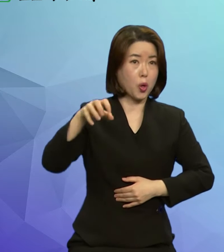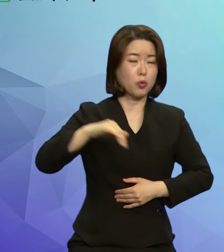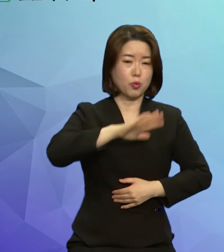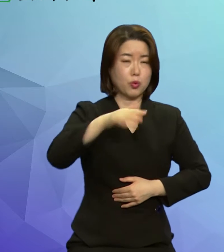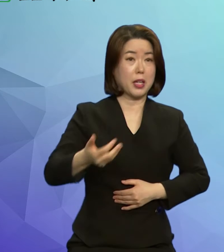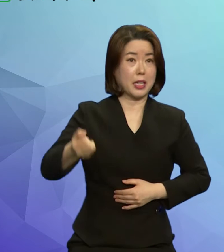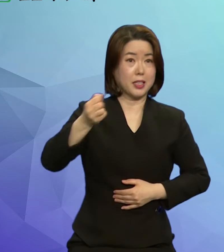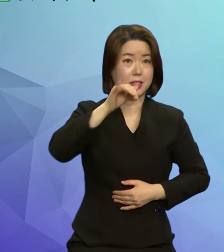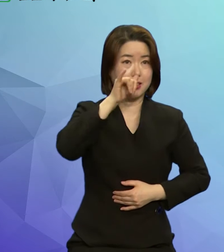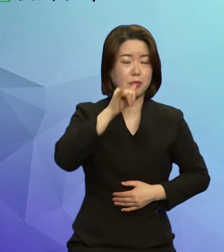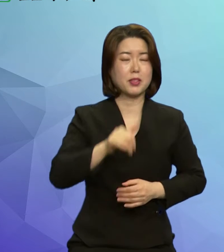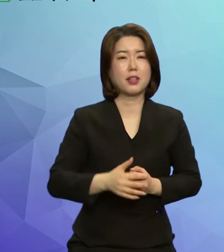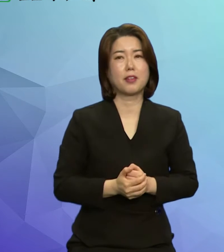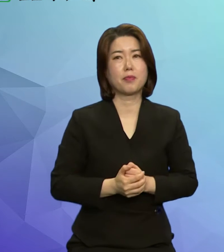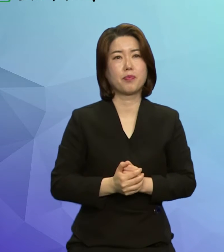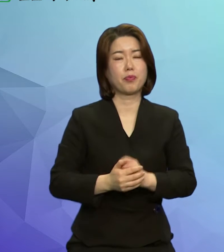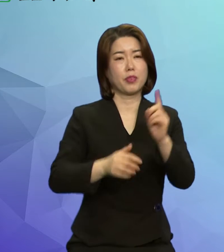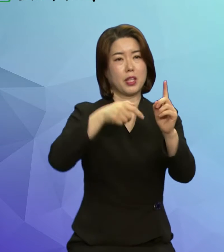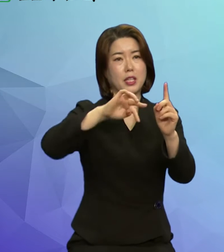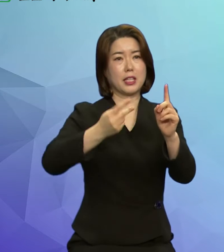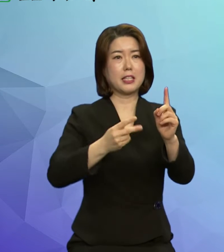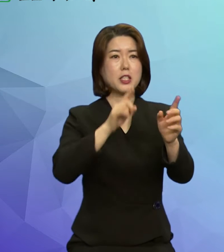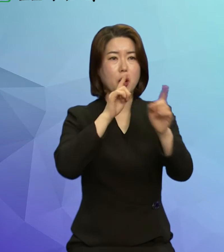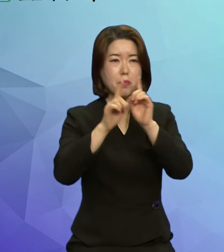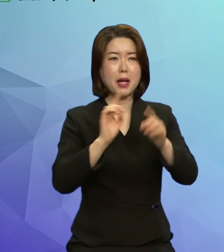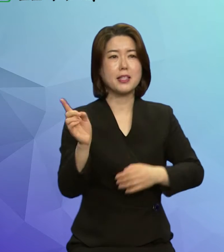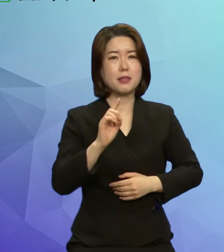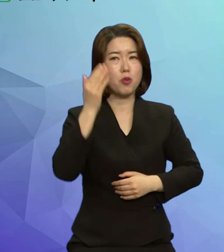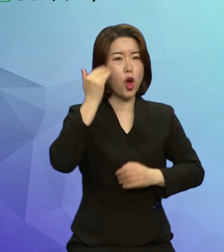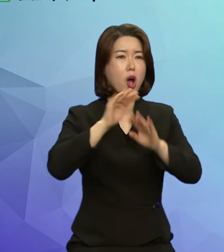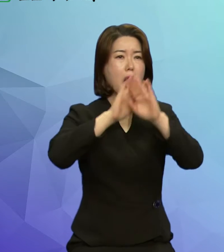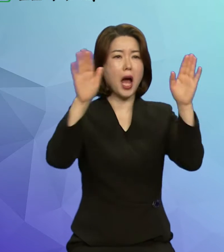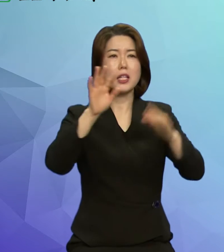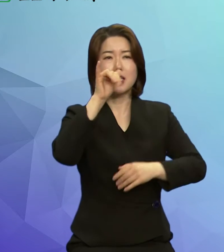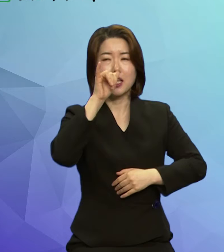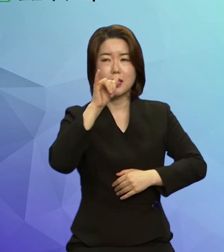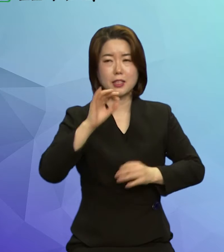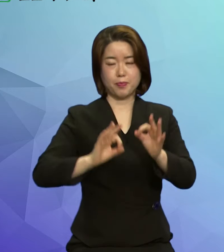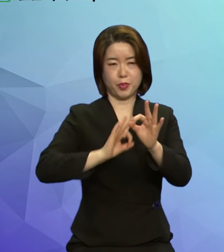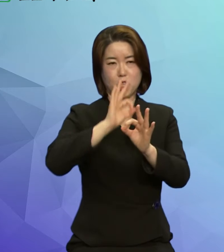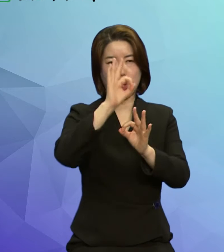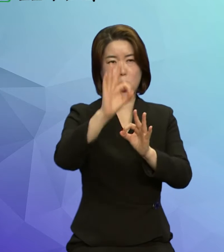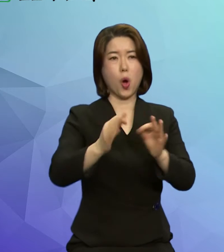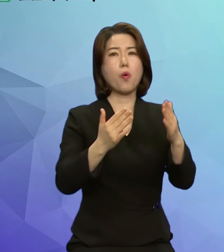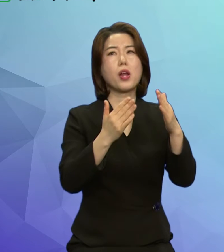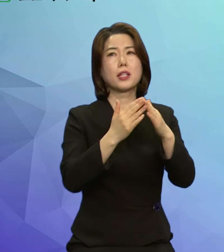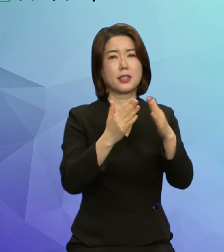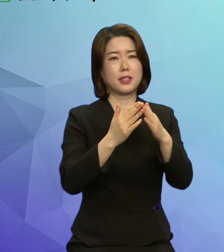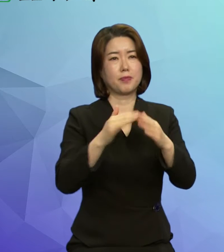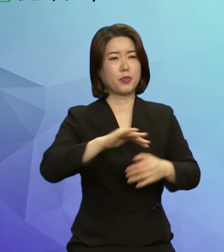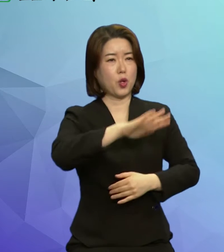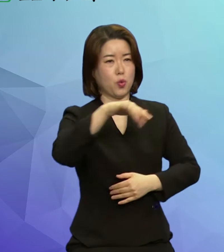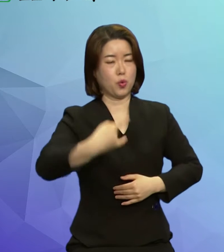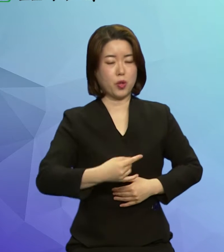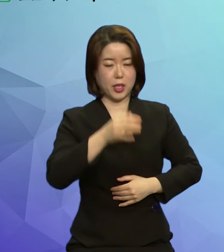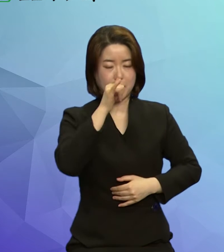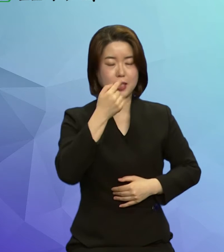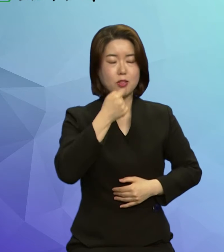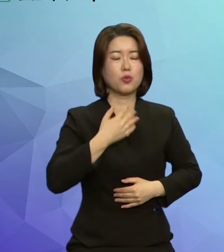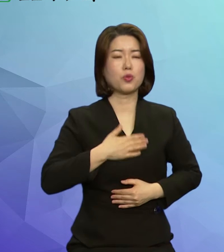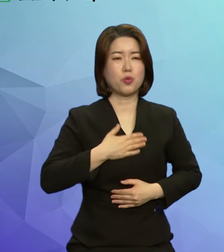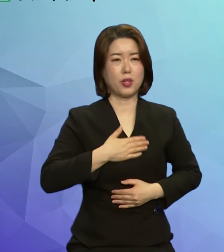우리에게 있습니다. 1절에 이렇게 말씀합니다. 하늘에 있는 영원한 집이 우리에게 있는 줄